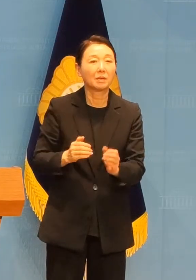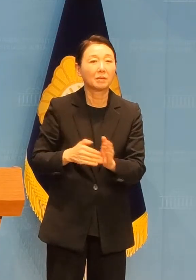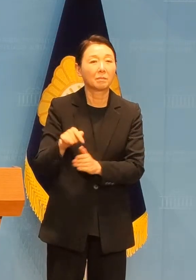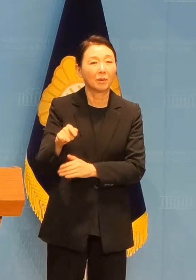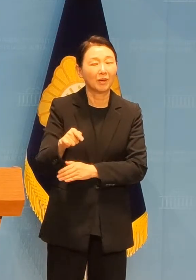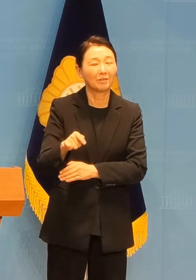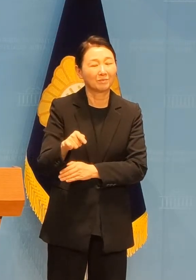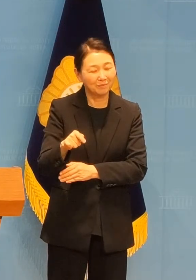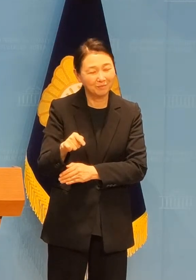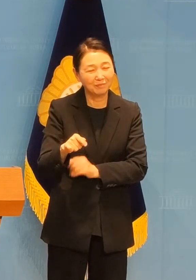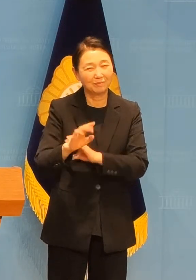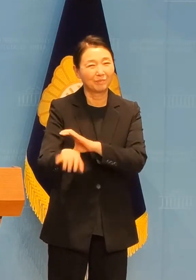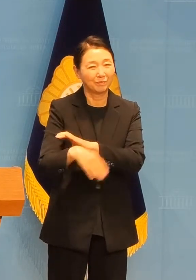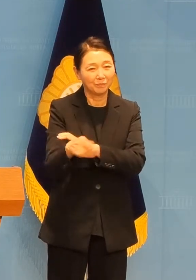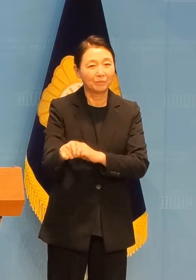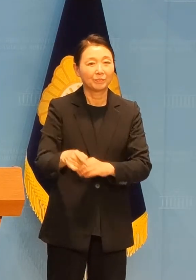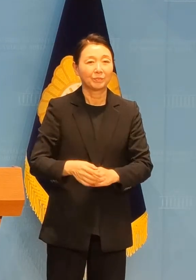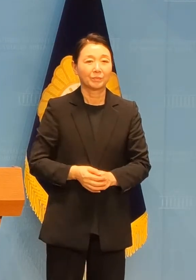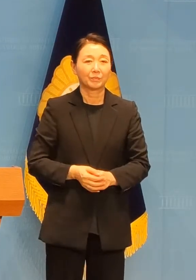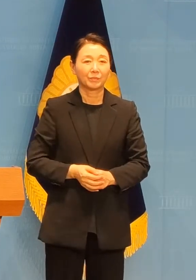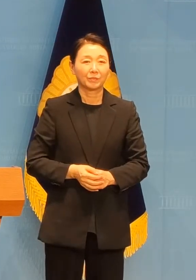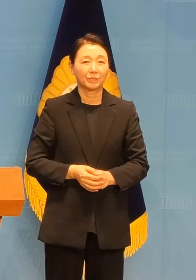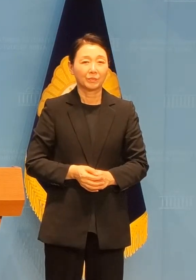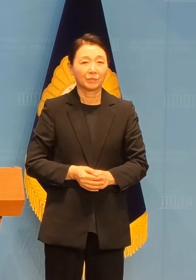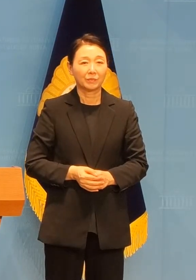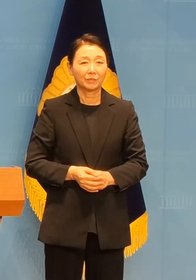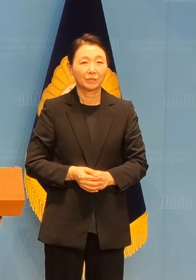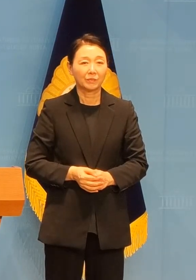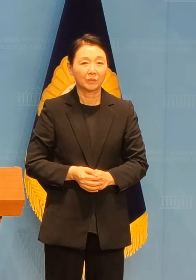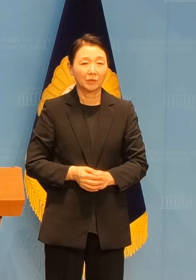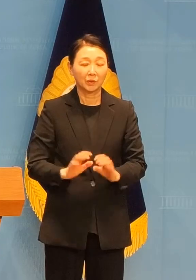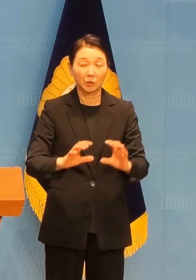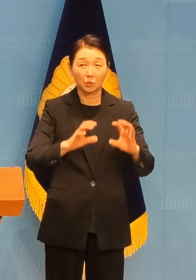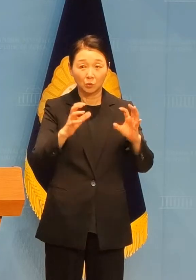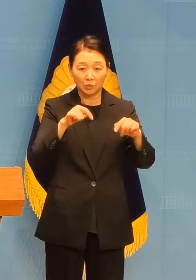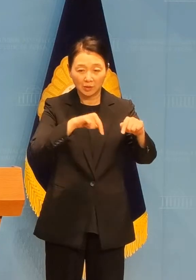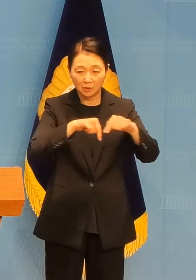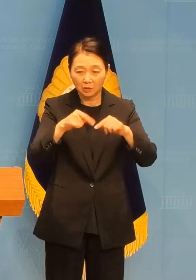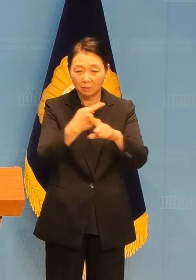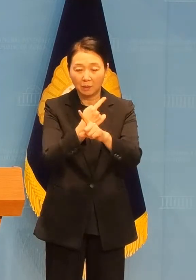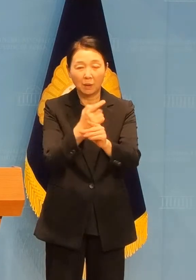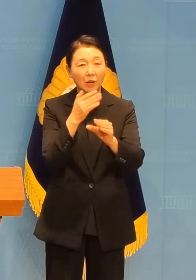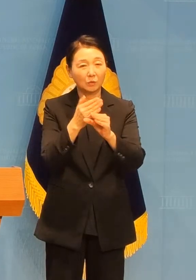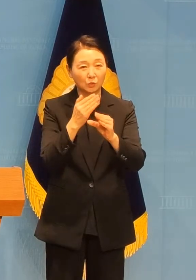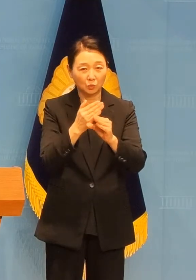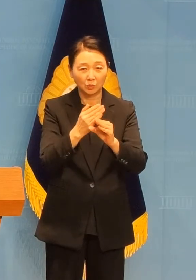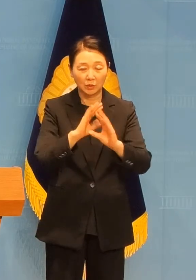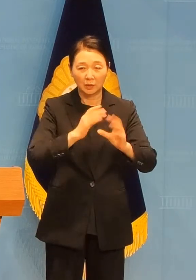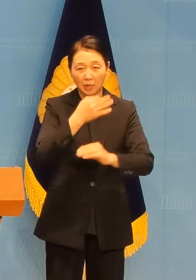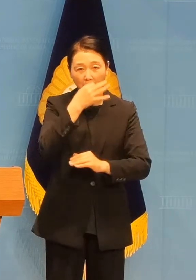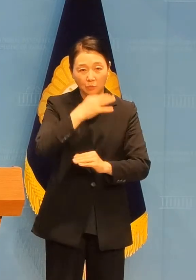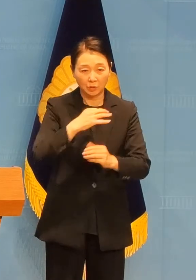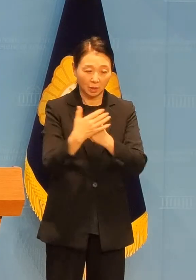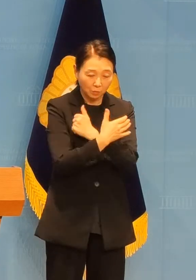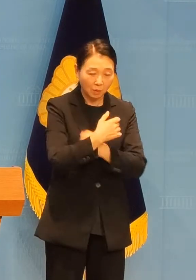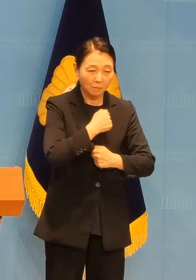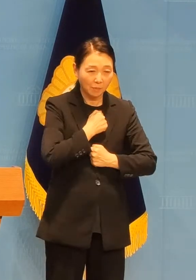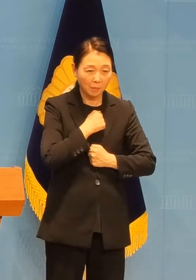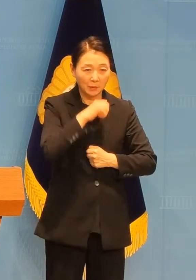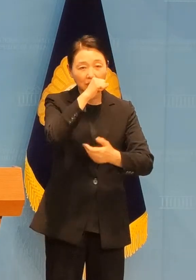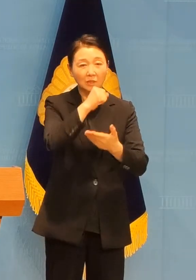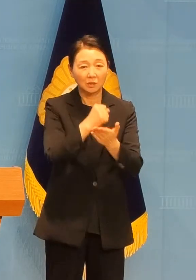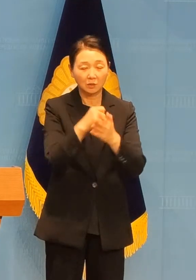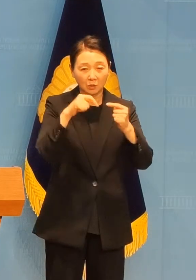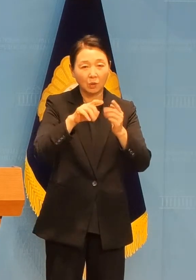무책임한 정치 공세입니다. 급변하는 국제 정세에서 국익과 안보를 지키기 위한 정상 외교를